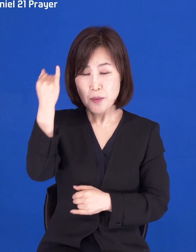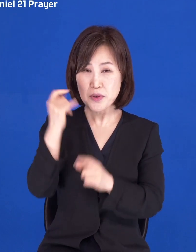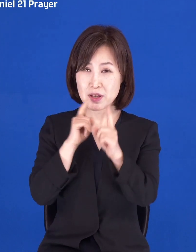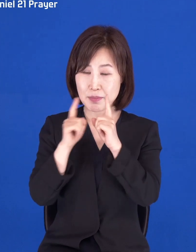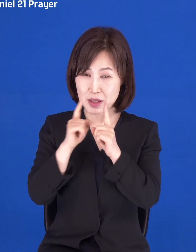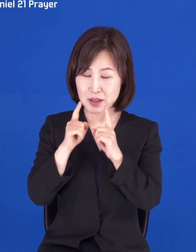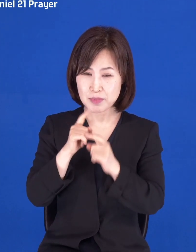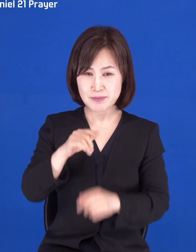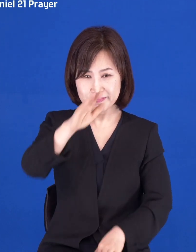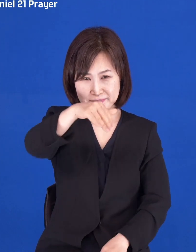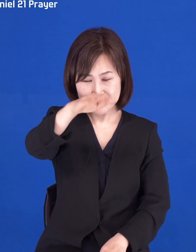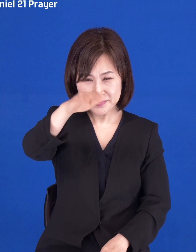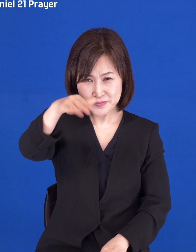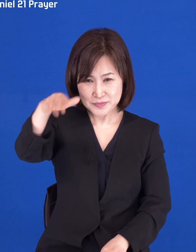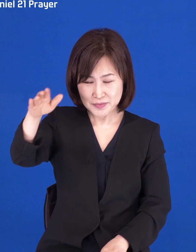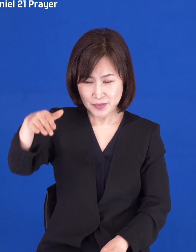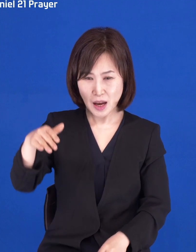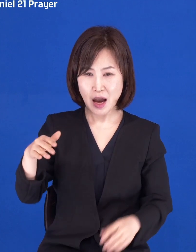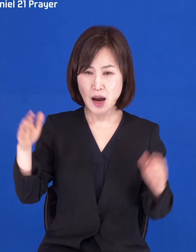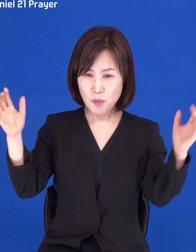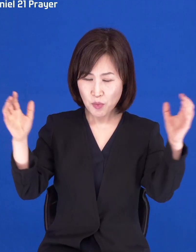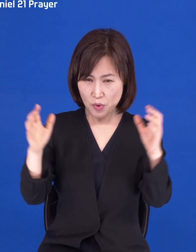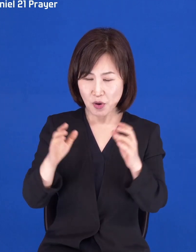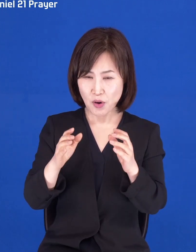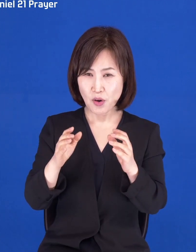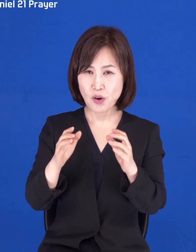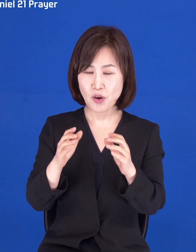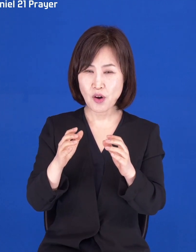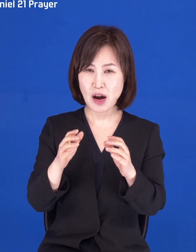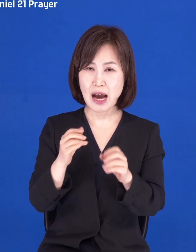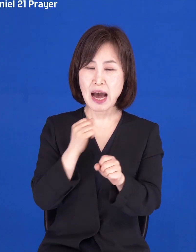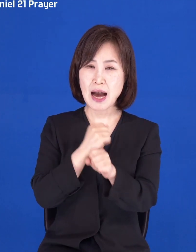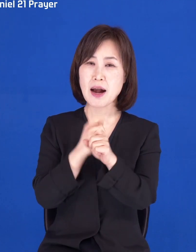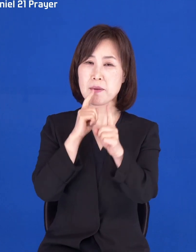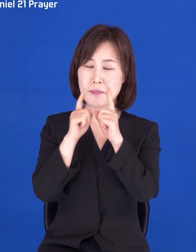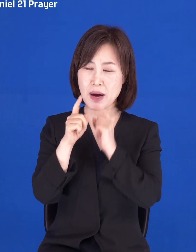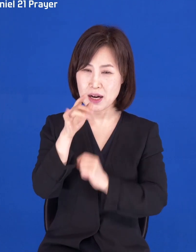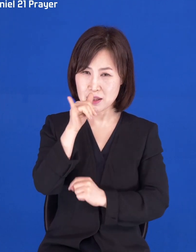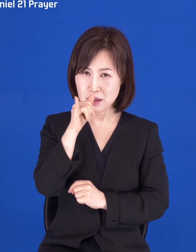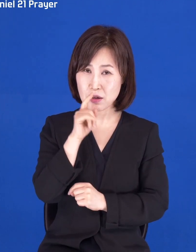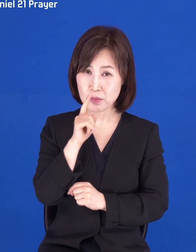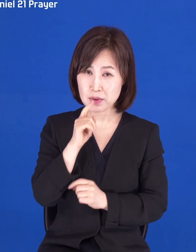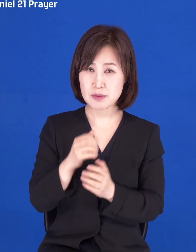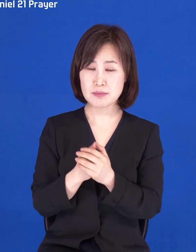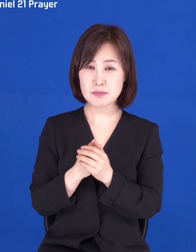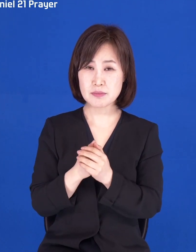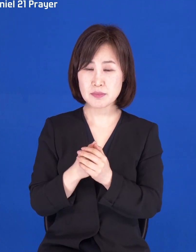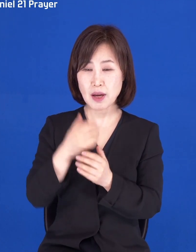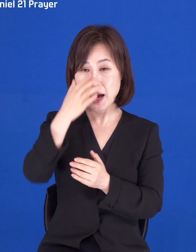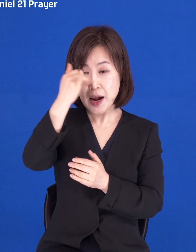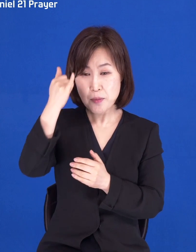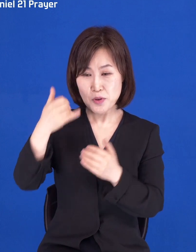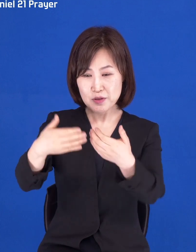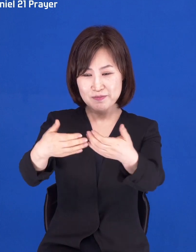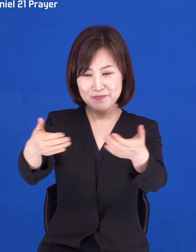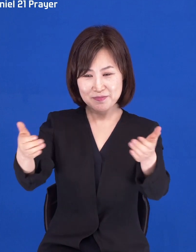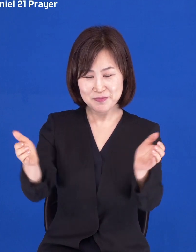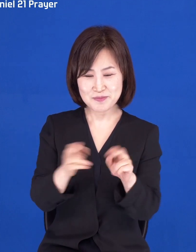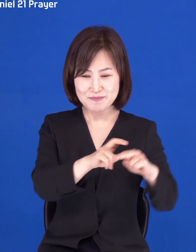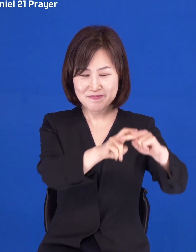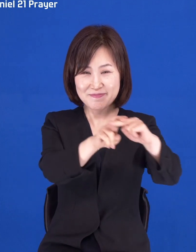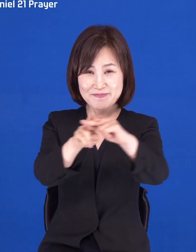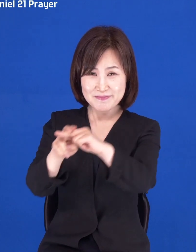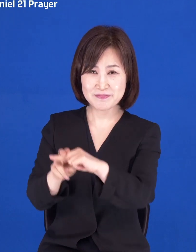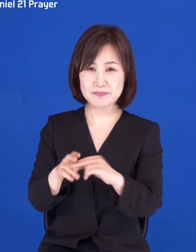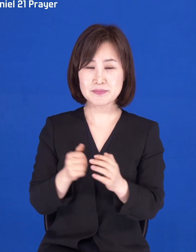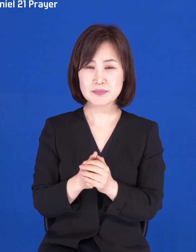할 말이 있다고 하시면서 모여 앉히셨습니다. 그래서 할머니 주위에 가 앉았더니